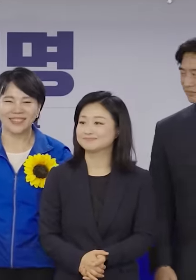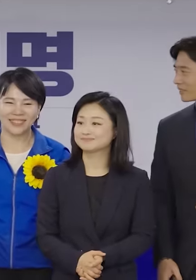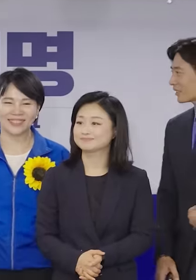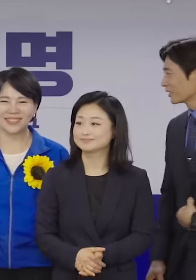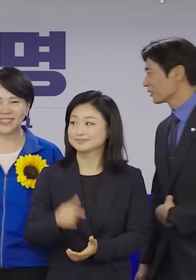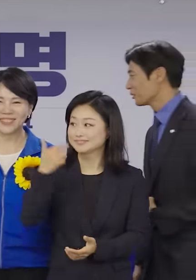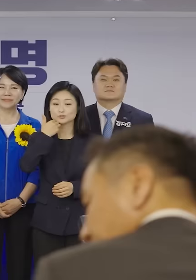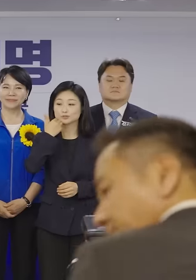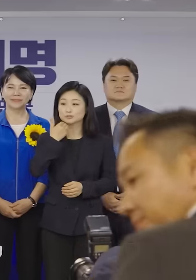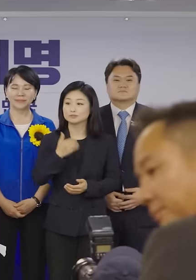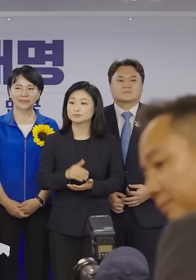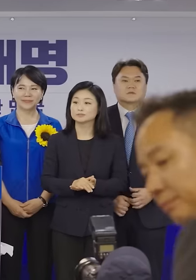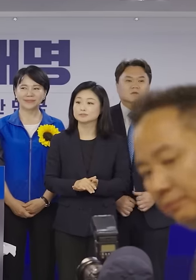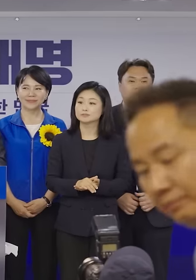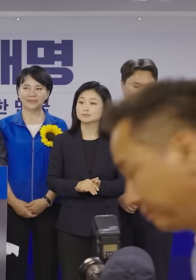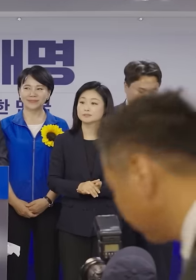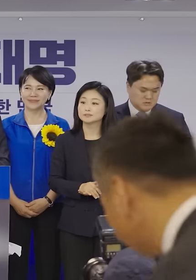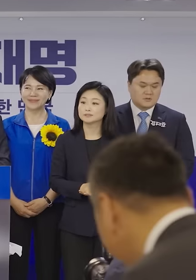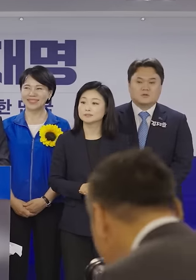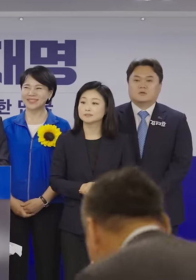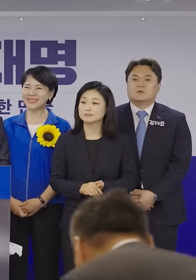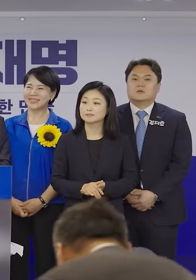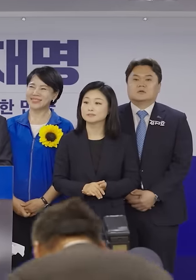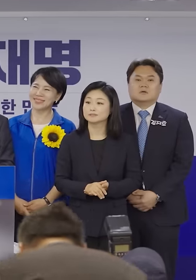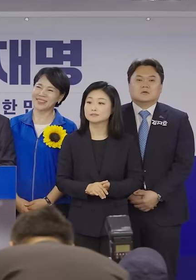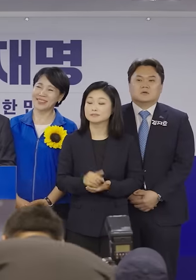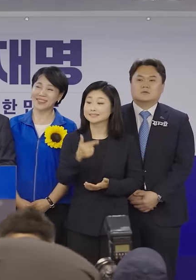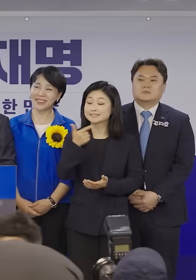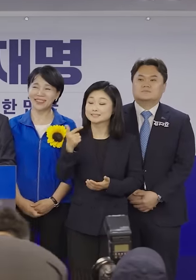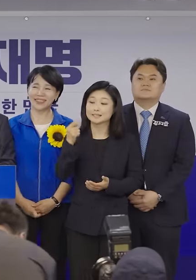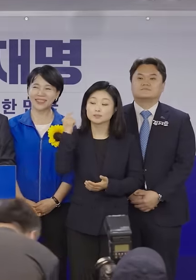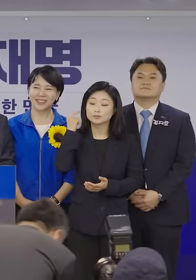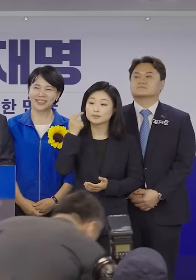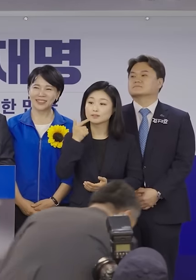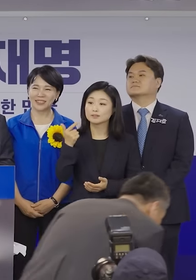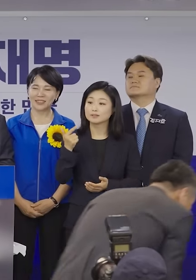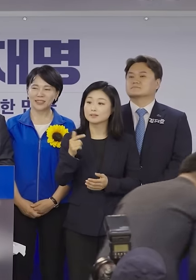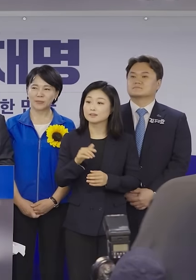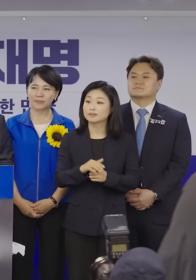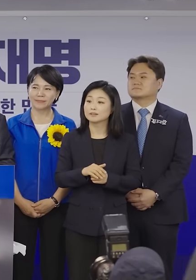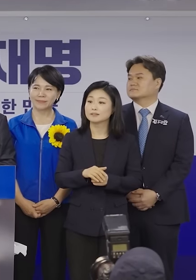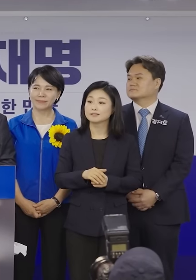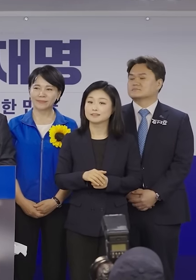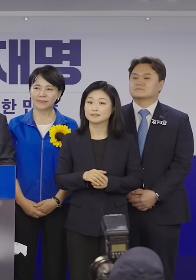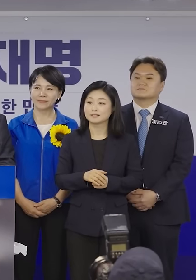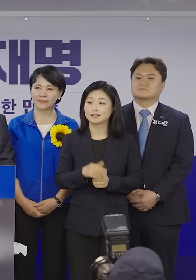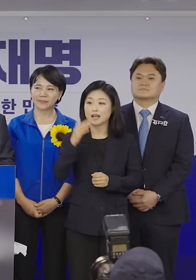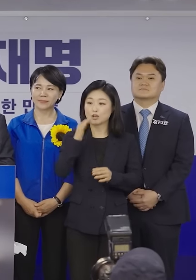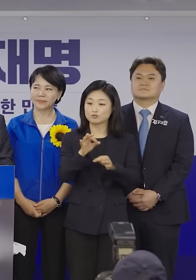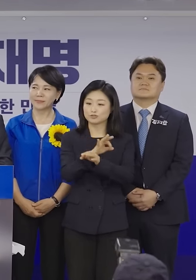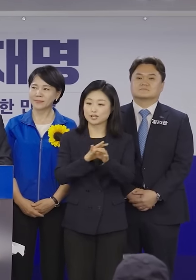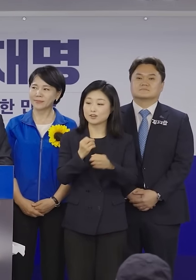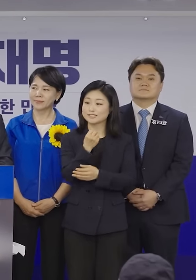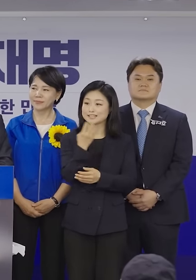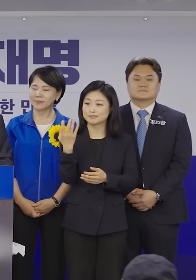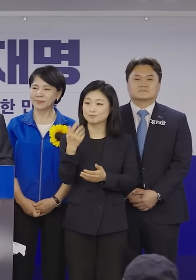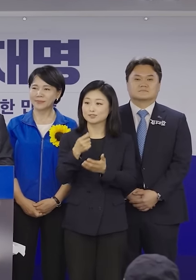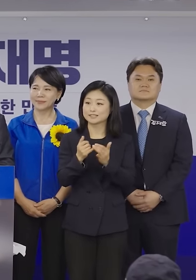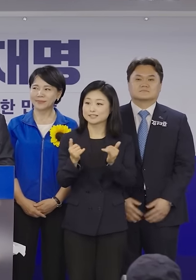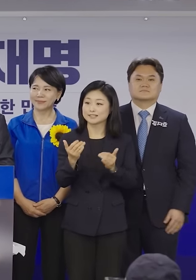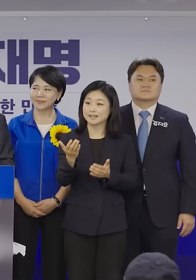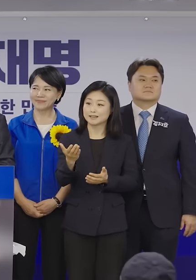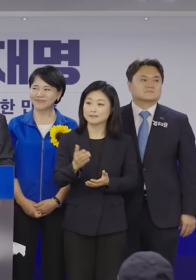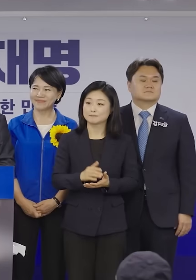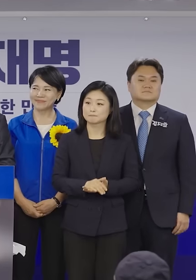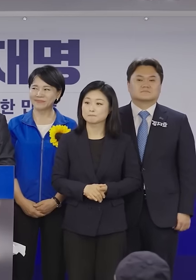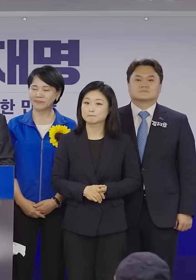네, 질문하십시오. 네, 후보님. 네, 좀 크게 말씀해 주세요. 네, 후보님 안녕하세요. 저 한국경제신문의 배성수 기자라고 하는데요.